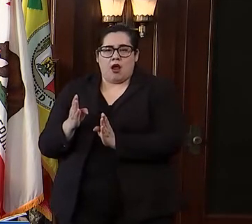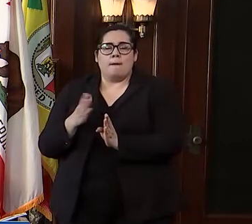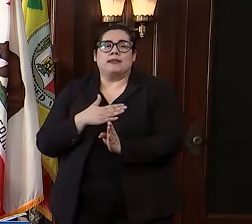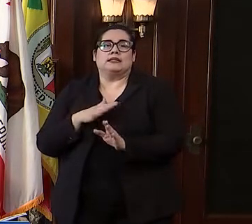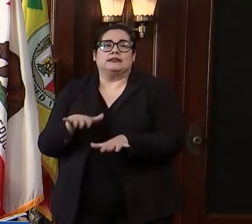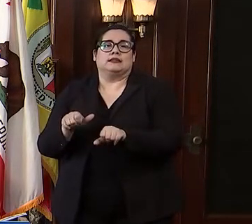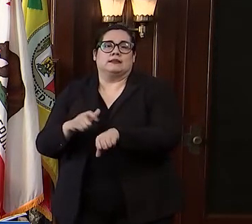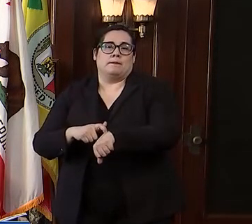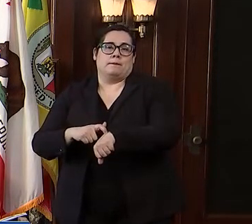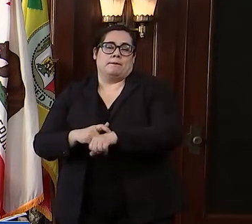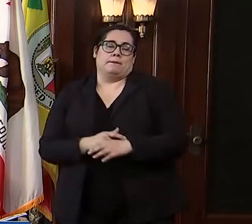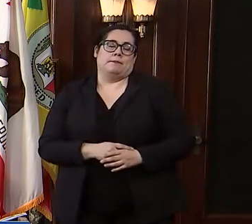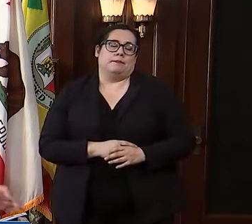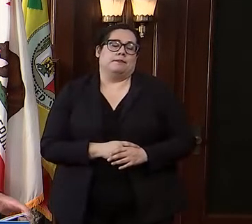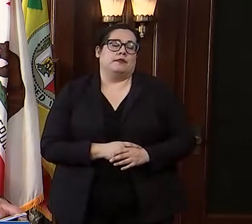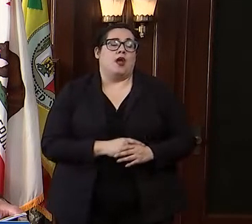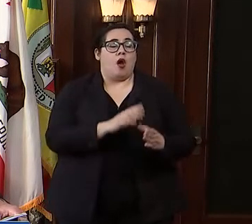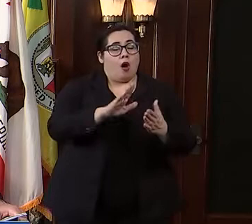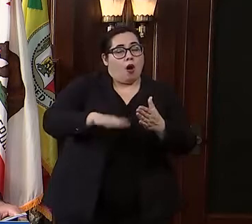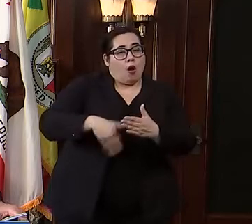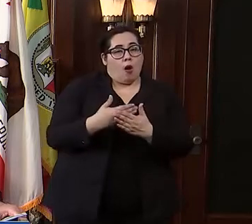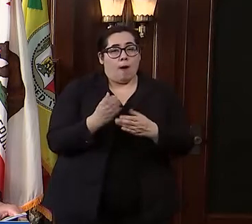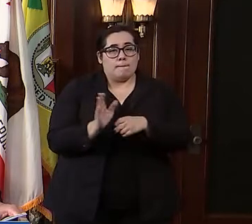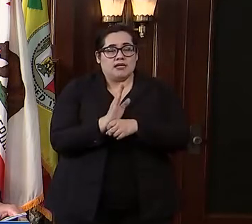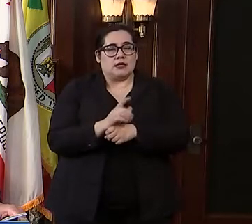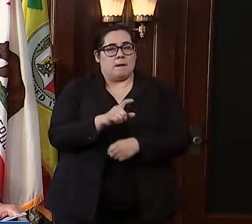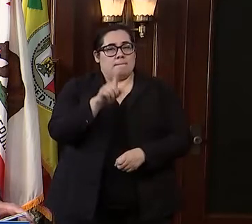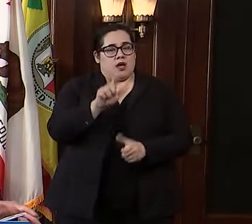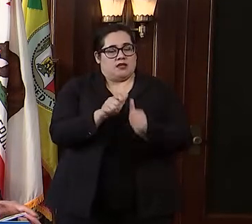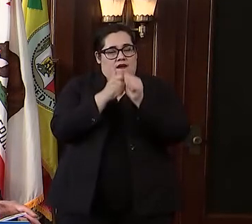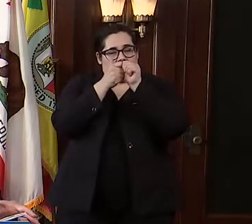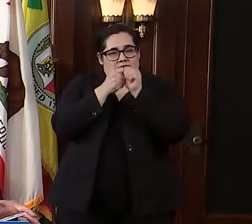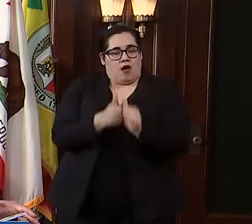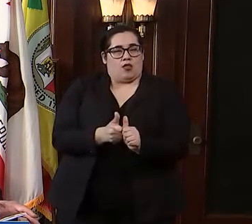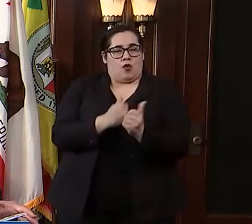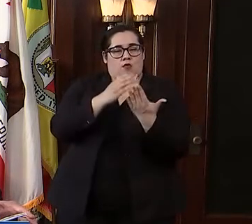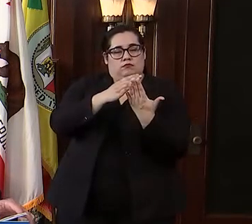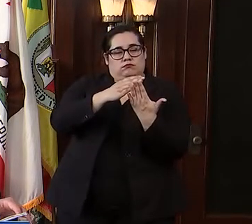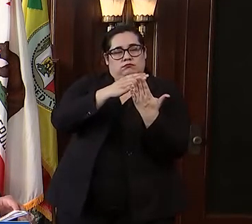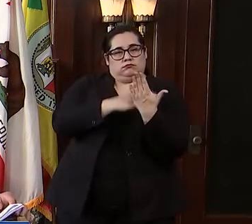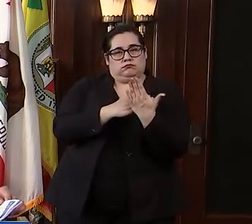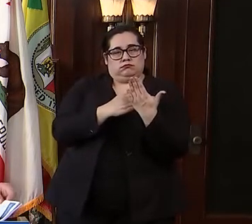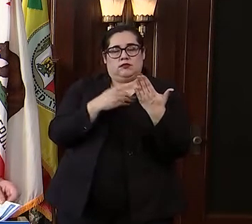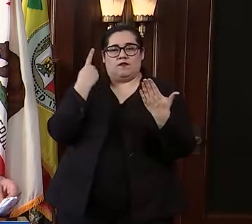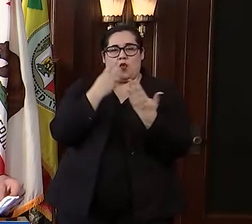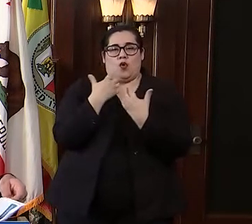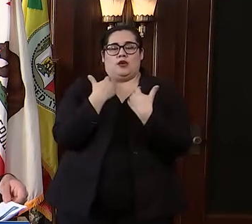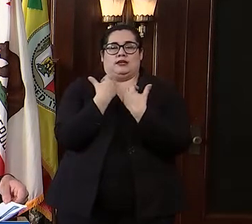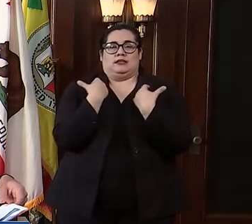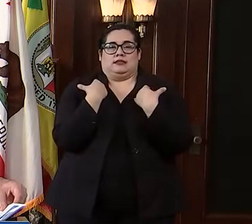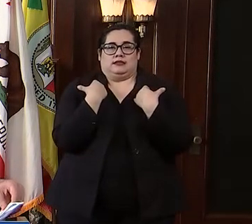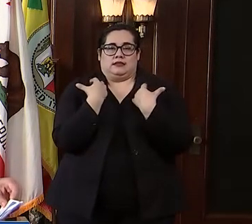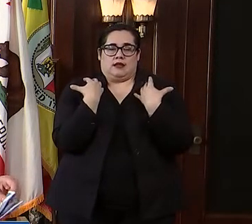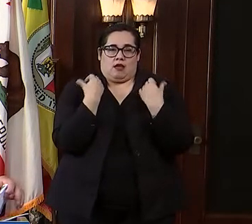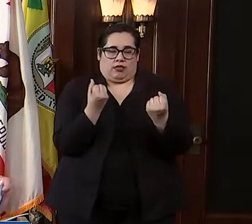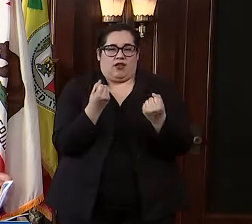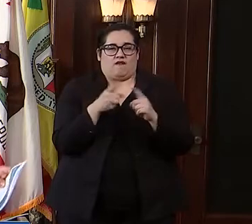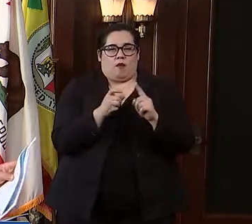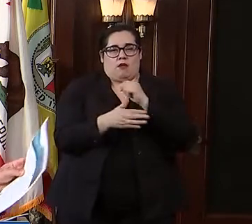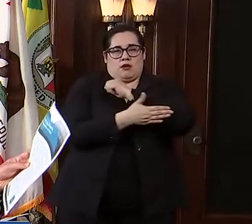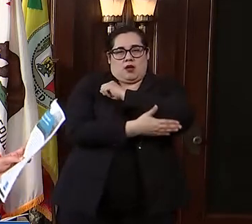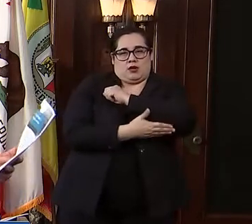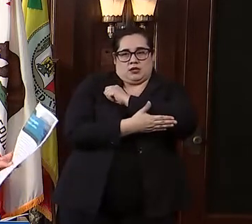tómelo. Todos los negocios tienen que cumplir con los protocolos de salud del condado y